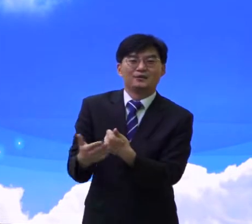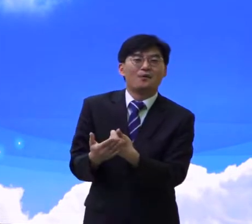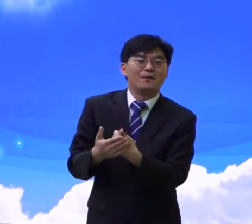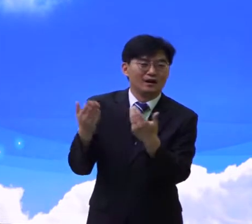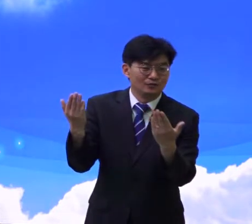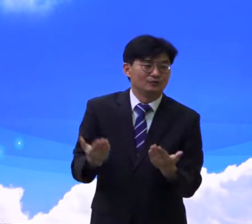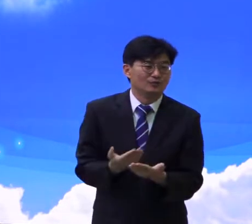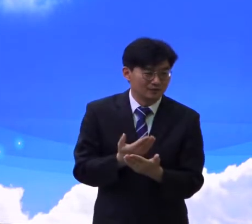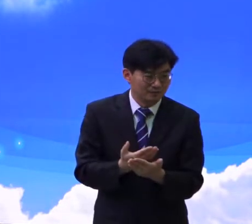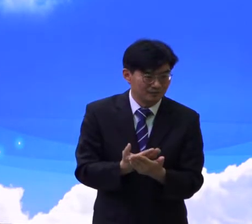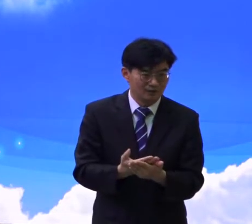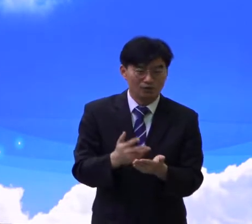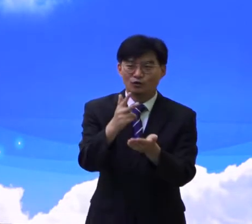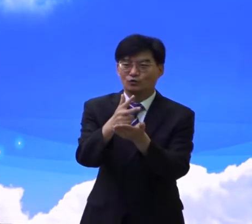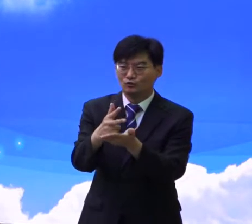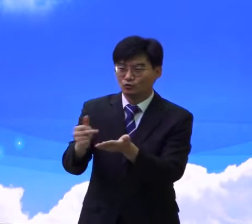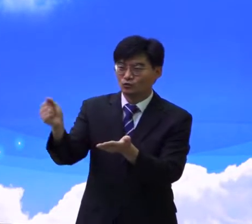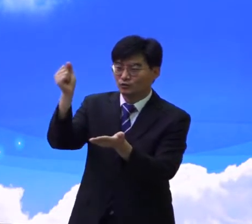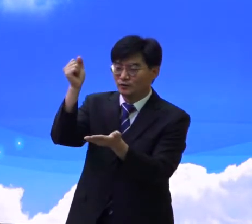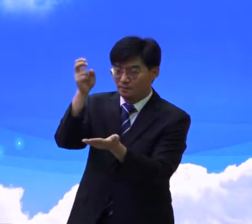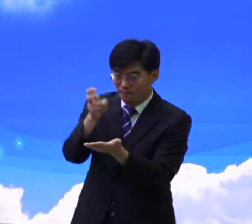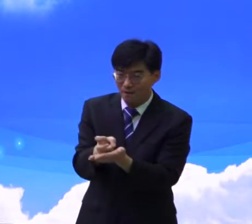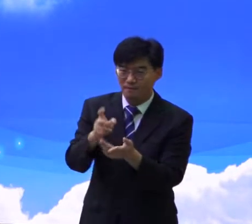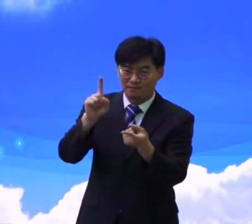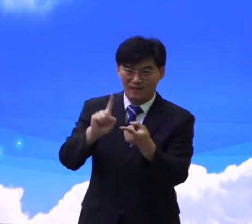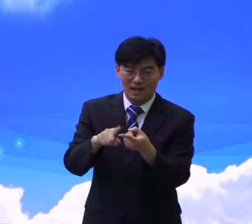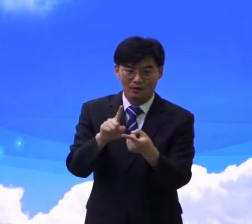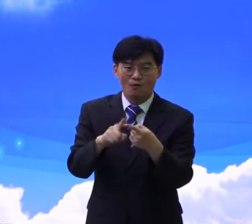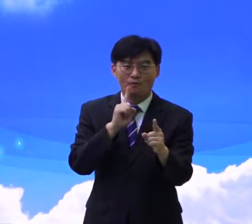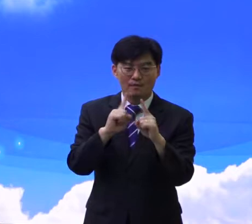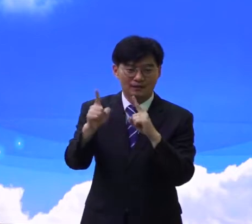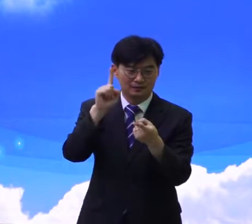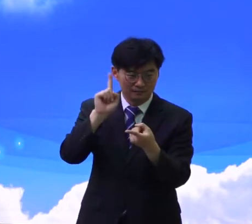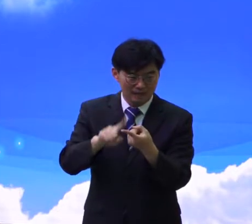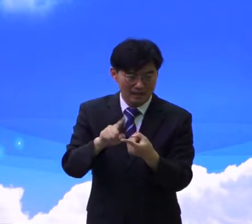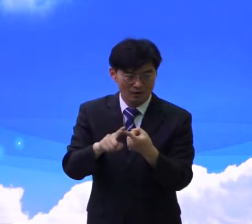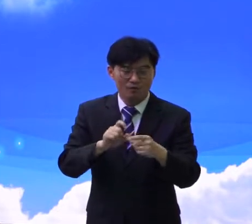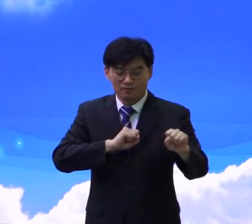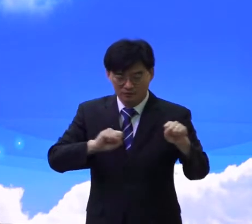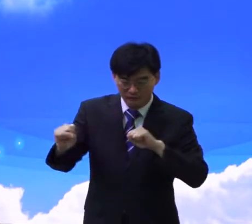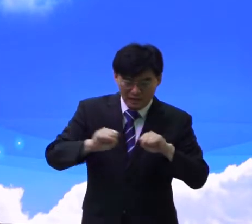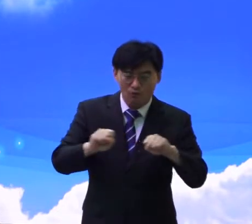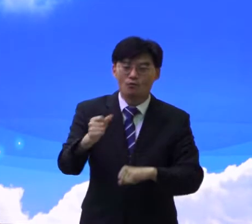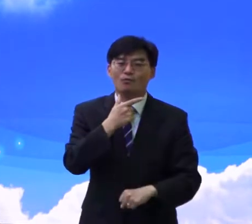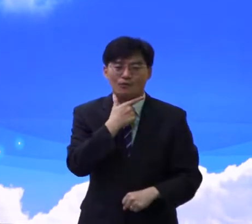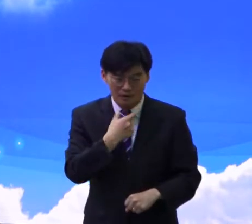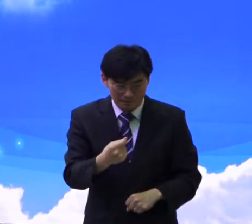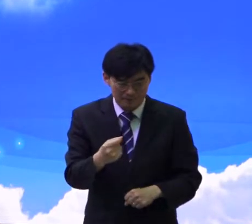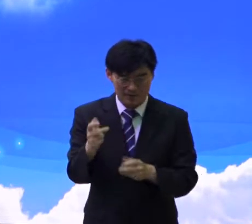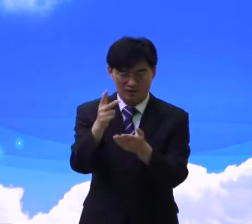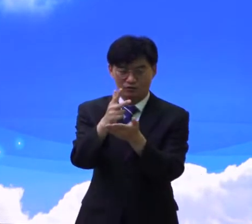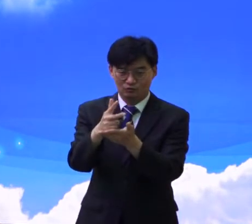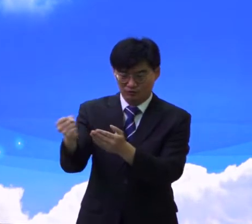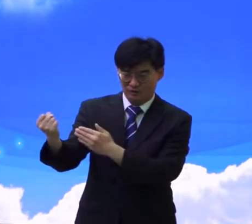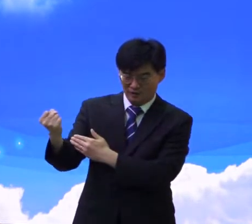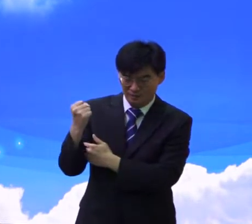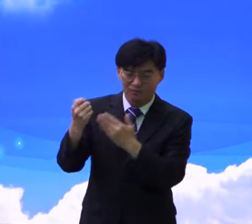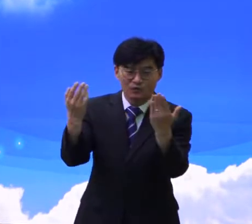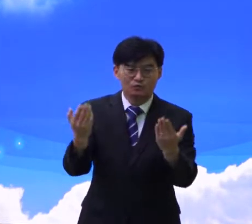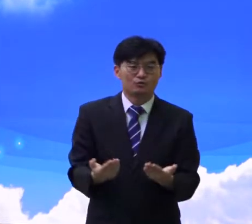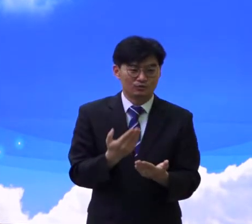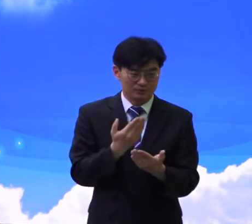길을 달려가게 하옵소서. 주님의 길을 달려가기를 원합니다. 주님 힘주시옵소서. 이렇게 여러분